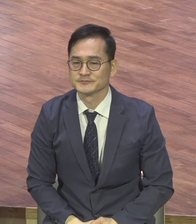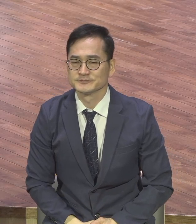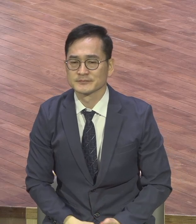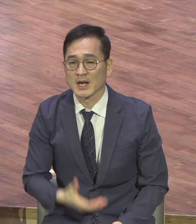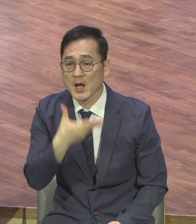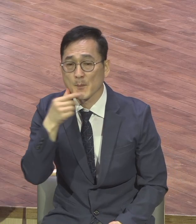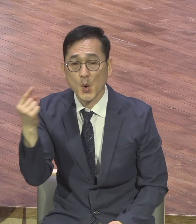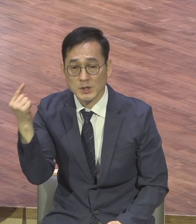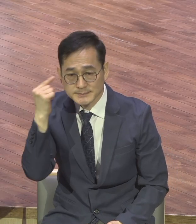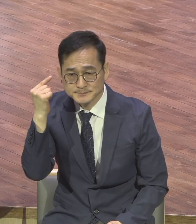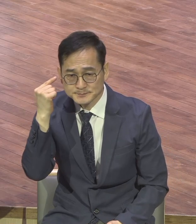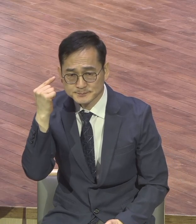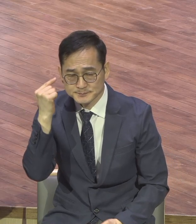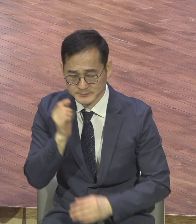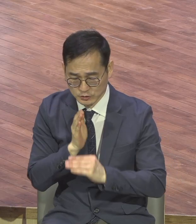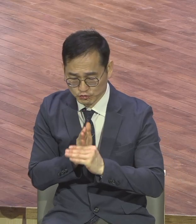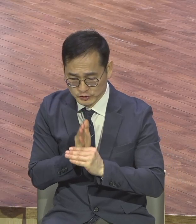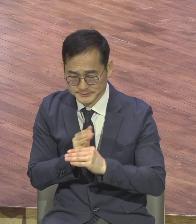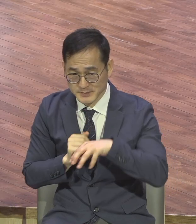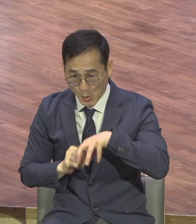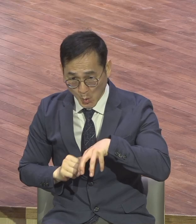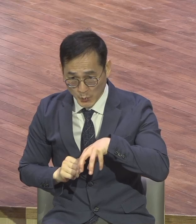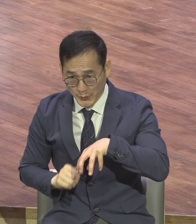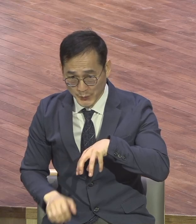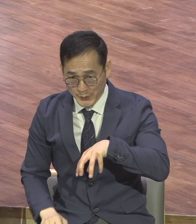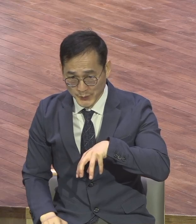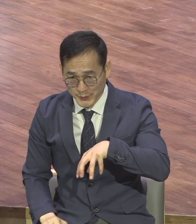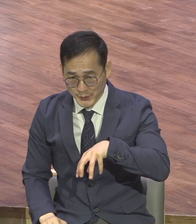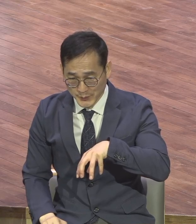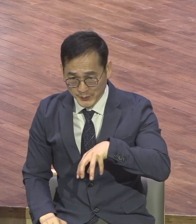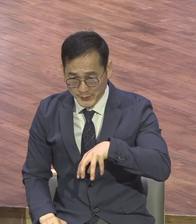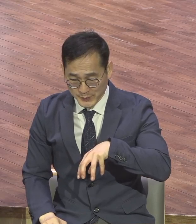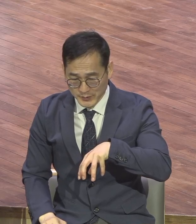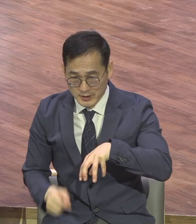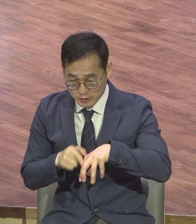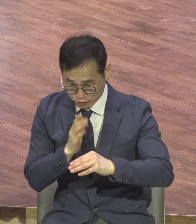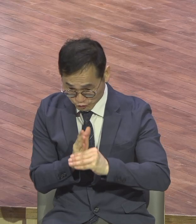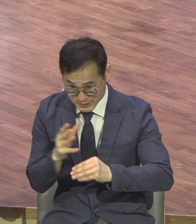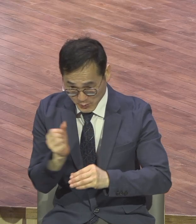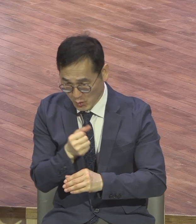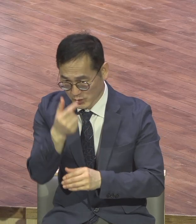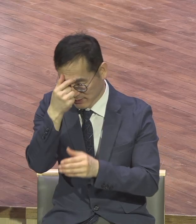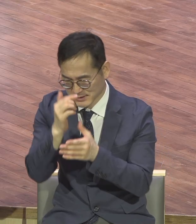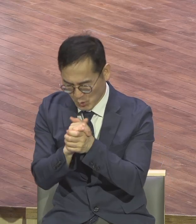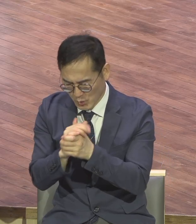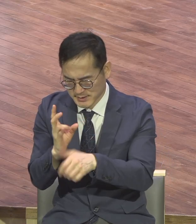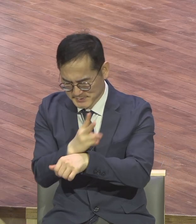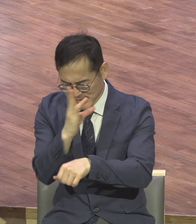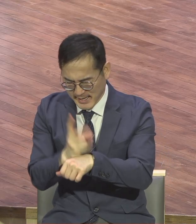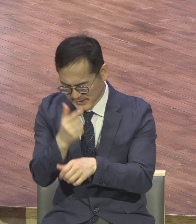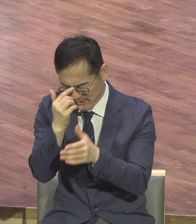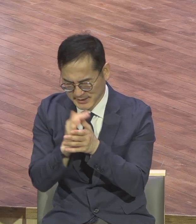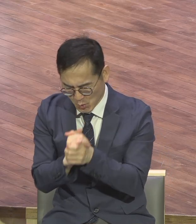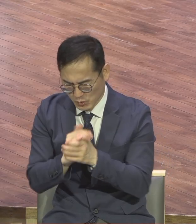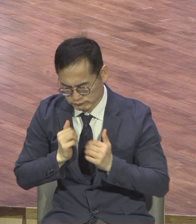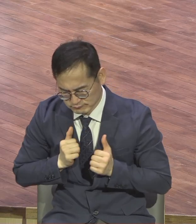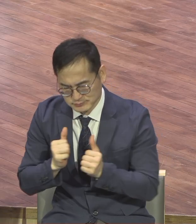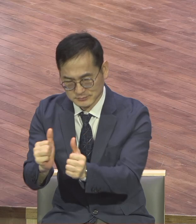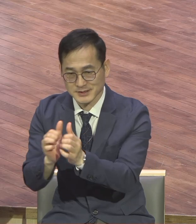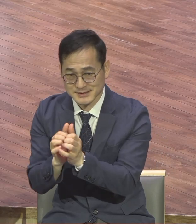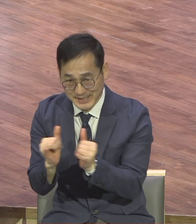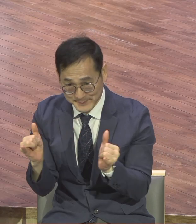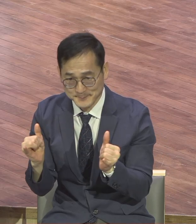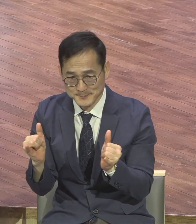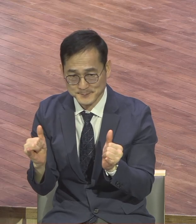복음의 플랫폼 위에서 여러분이 24 기도가 되어지면 모든 상황을 초월해서 25